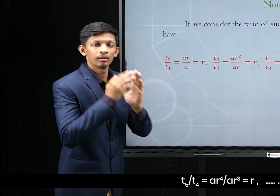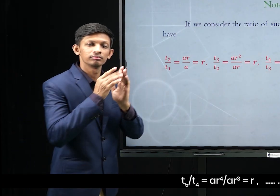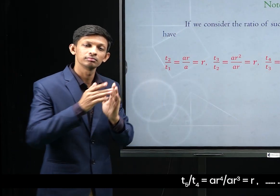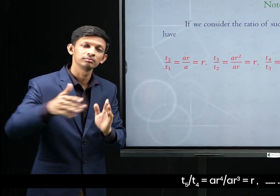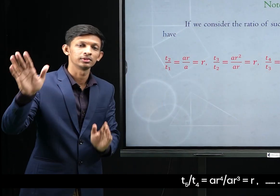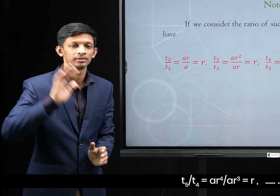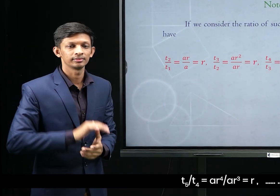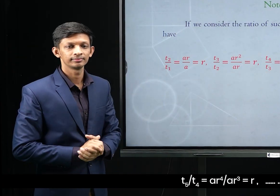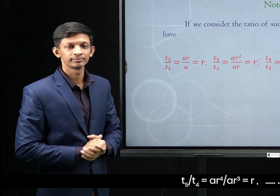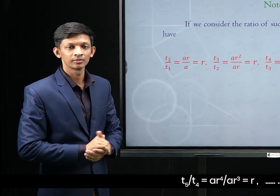R4/R3 equals R।